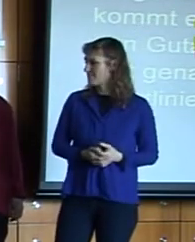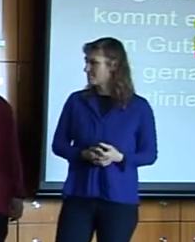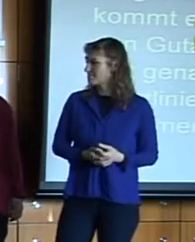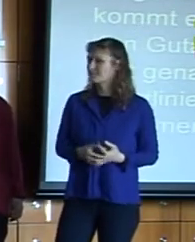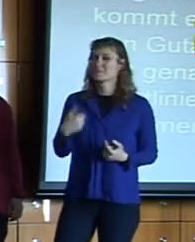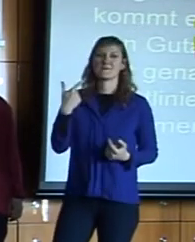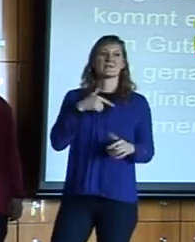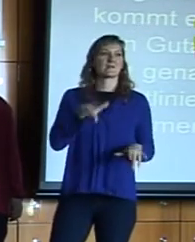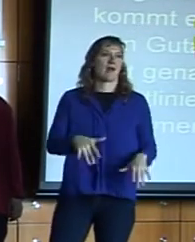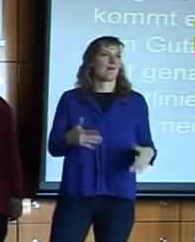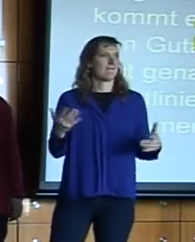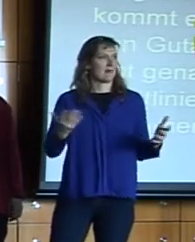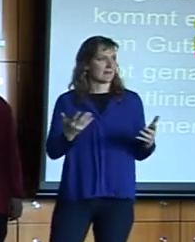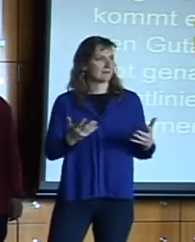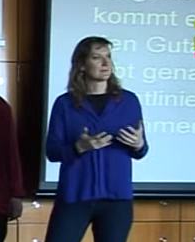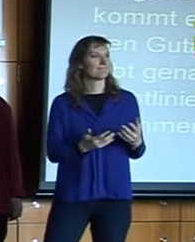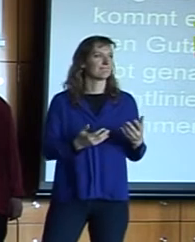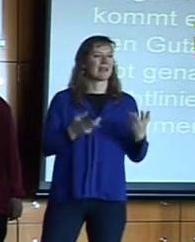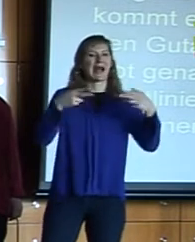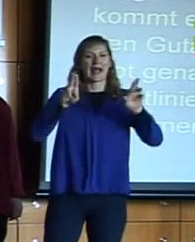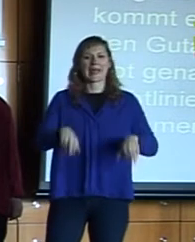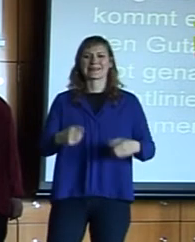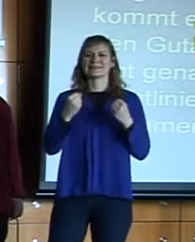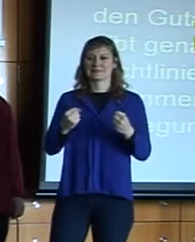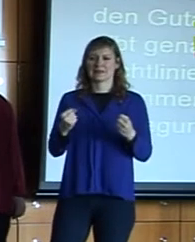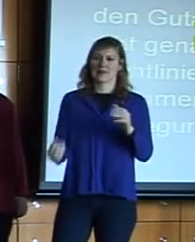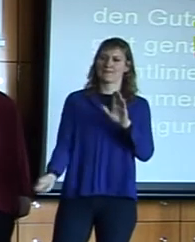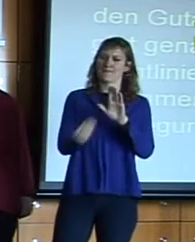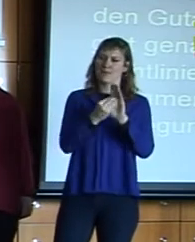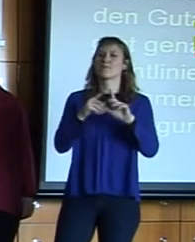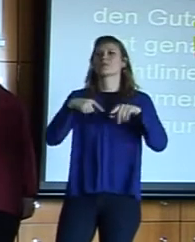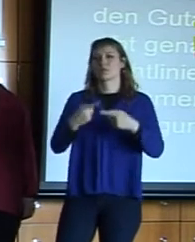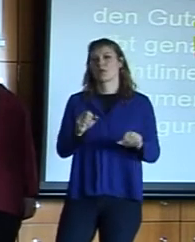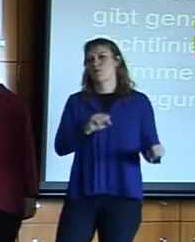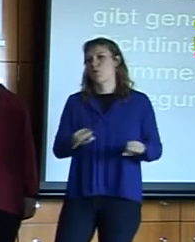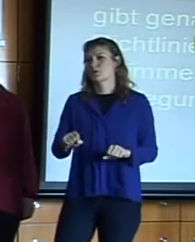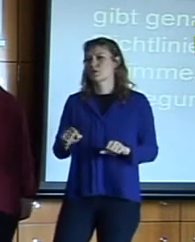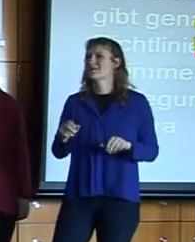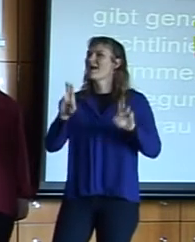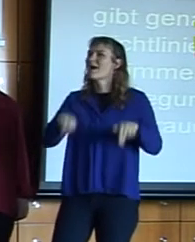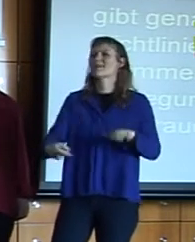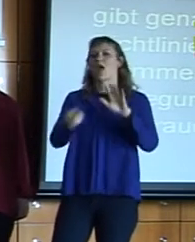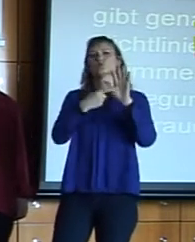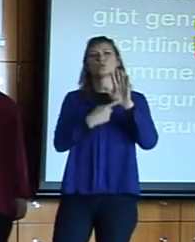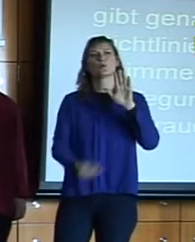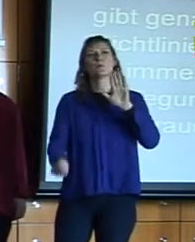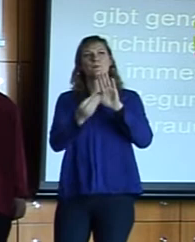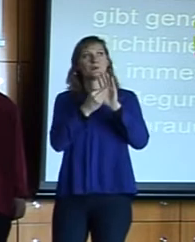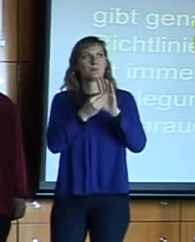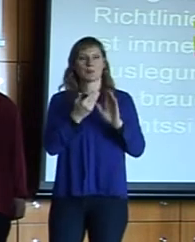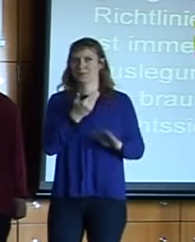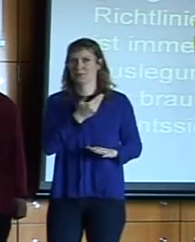was wir brauchen, wäre da eine Rechtssicherheit und einen Rechtsanspruch, den hat man